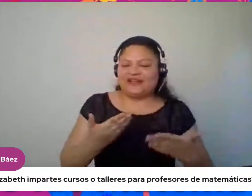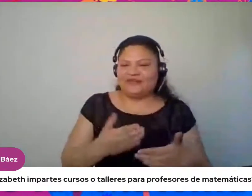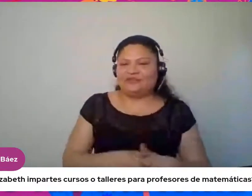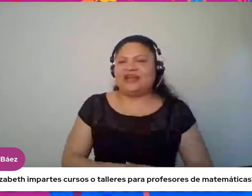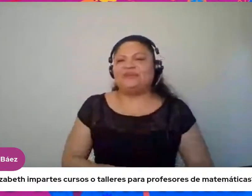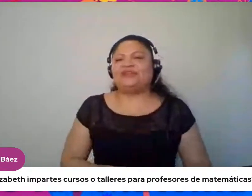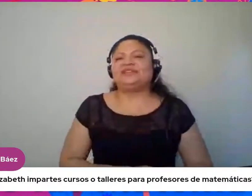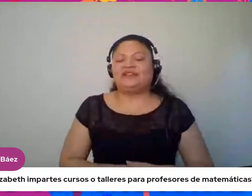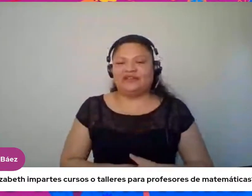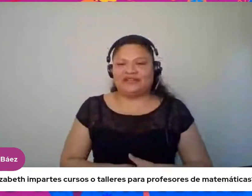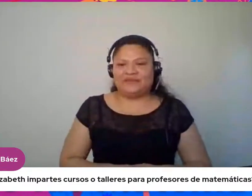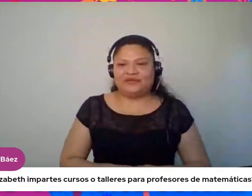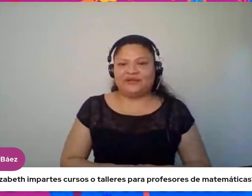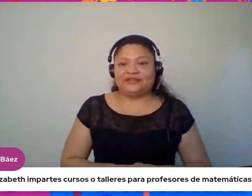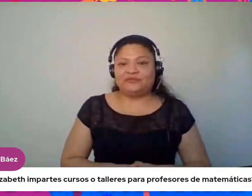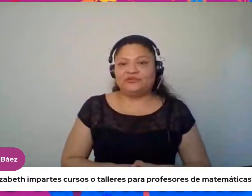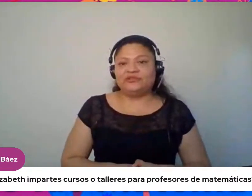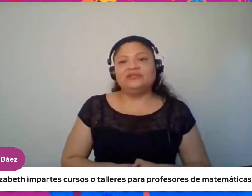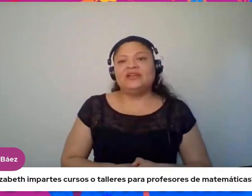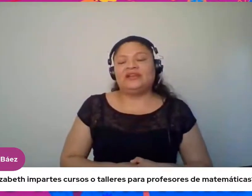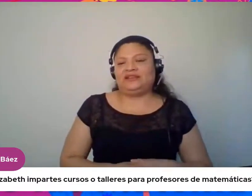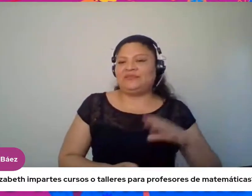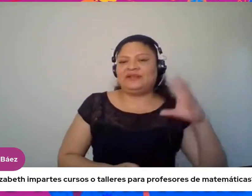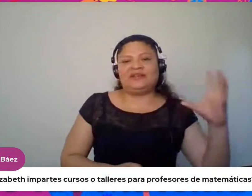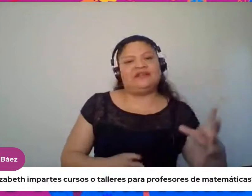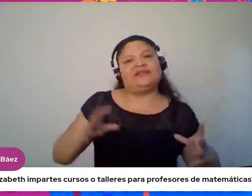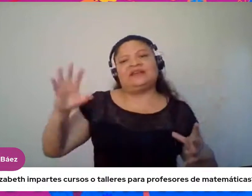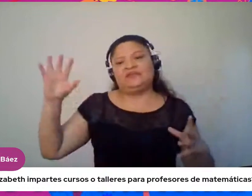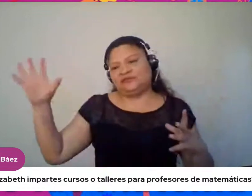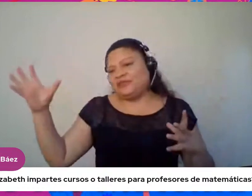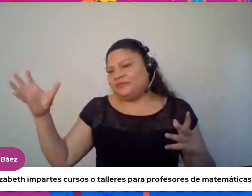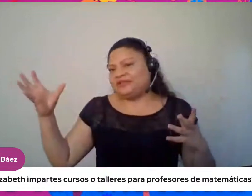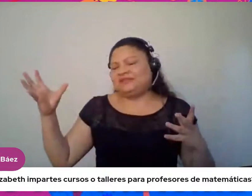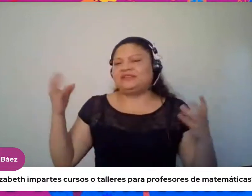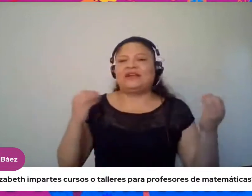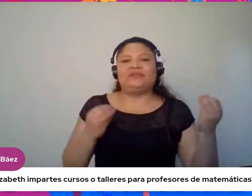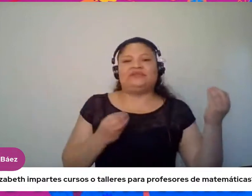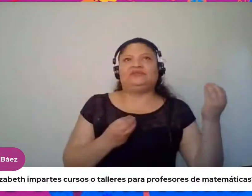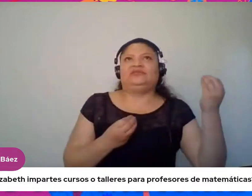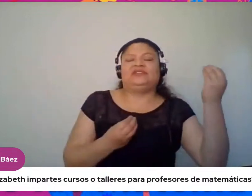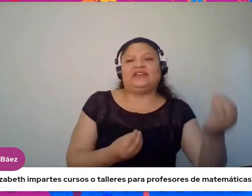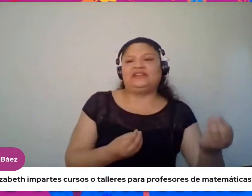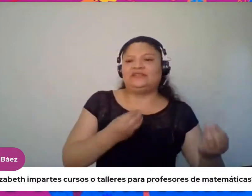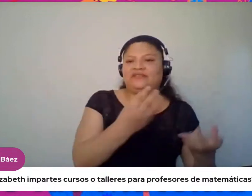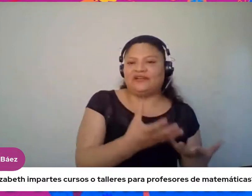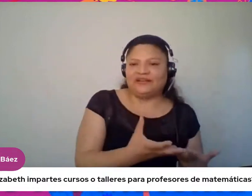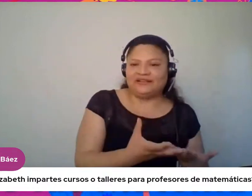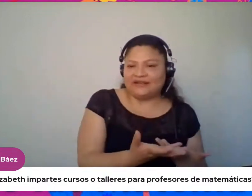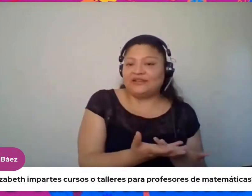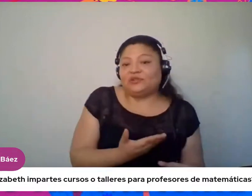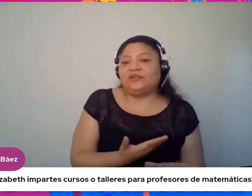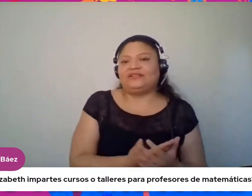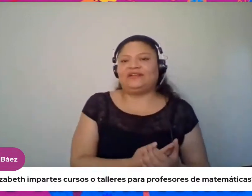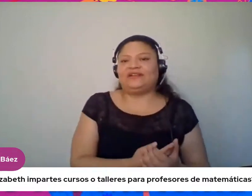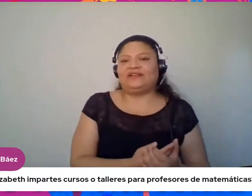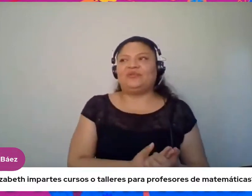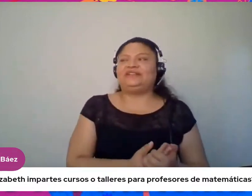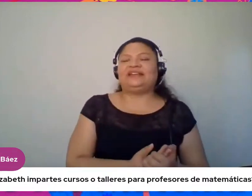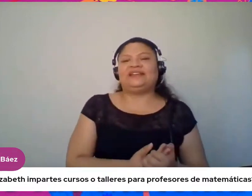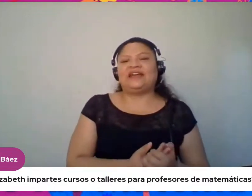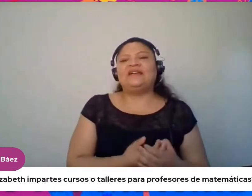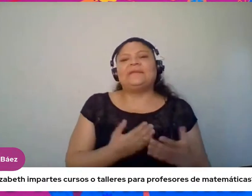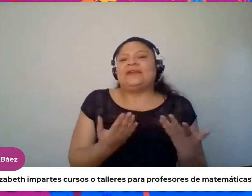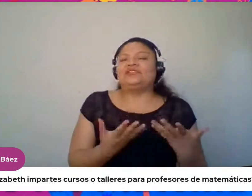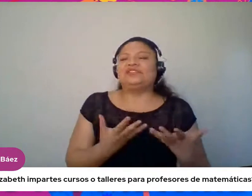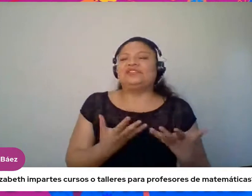y empezar a vincular, porque es algo que también nos falta mucho. De repente la UNAM, yo estoy en Simvestad, pero estoy en Querétaro, estuve trabajando